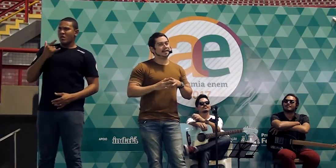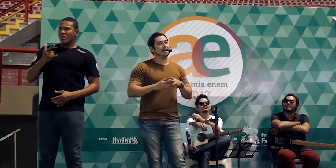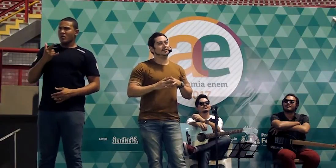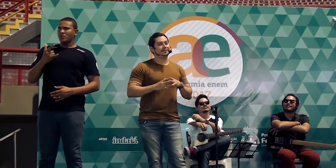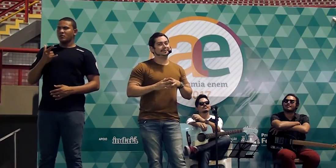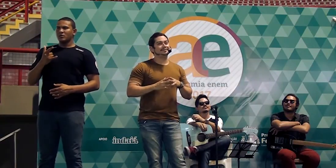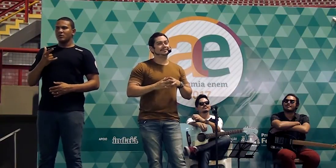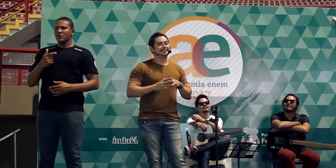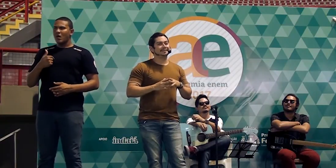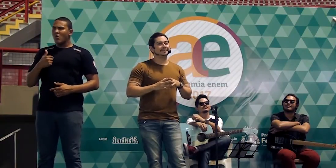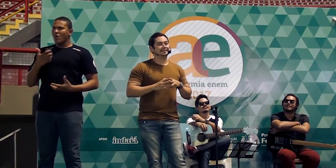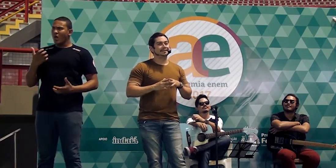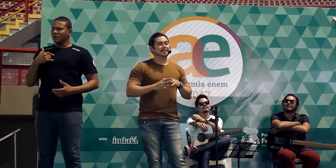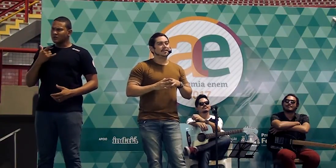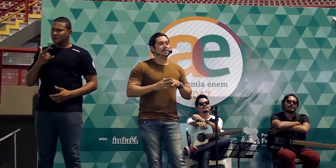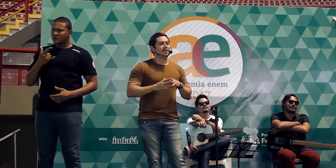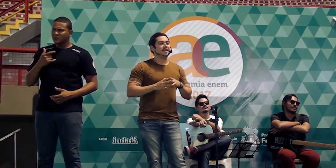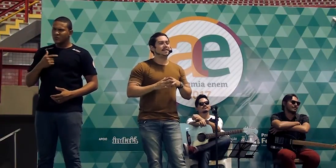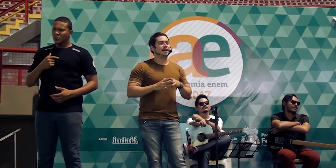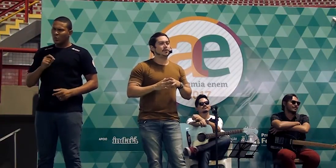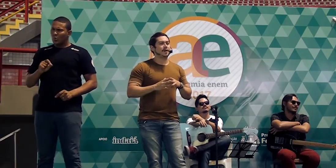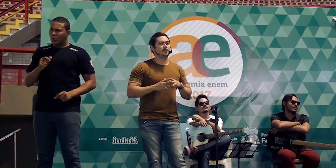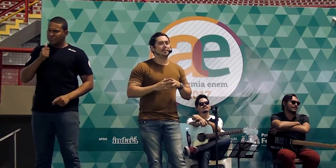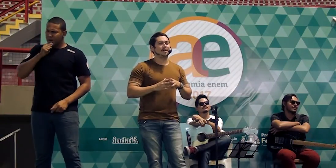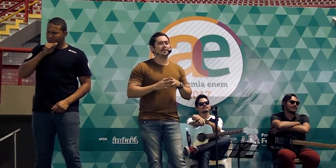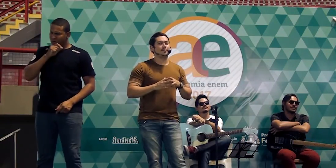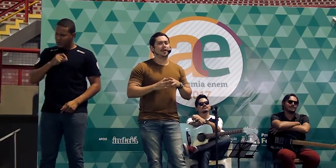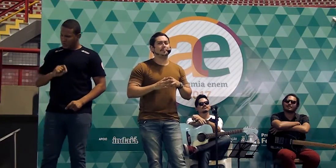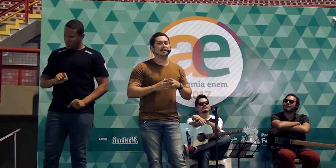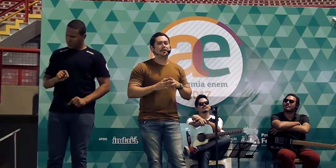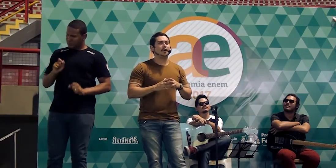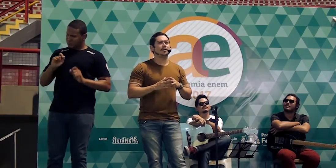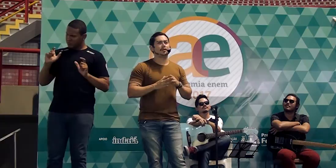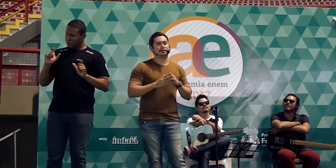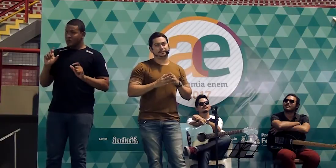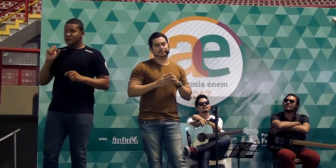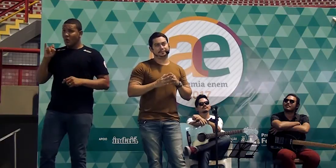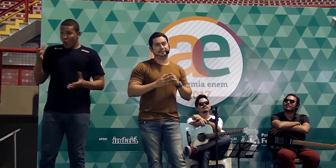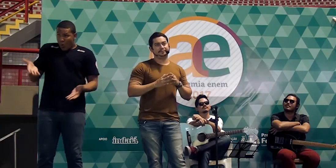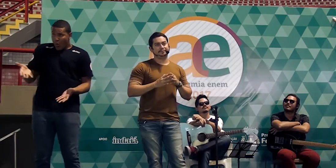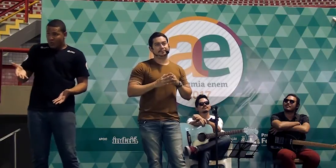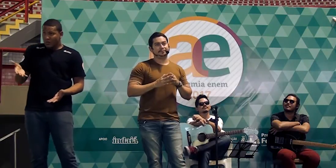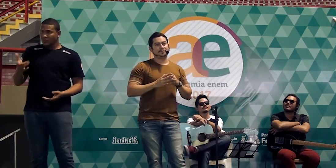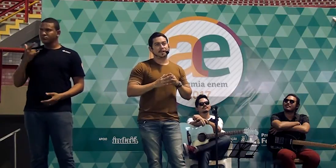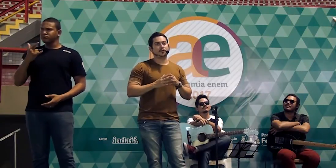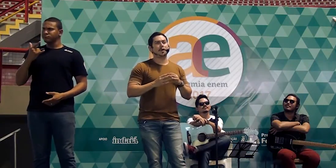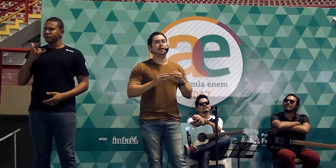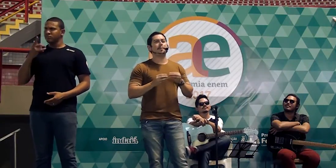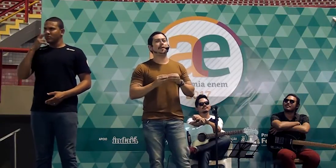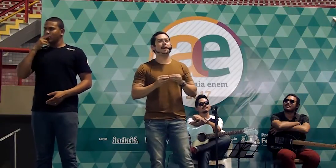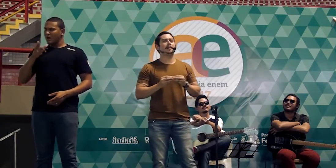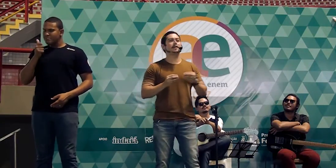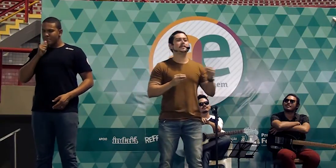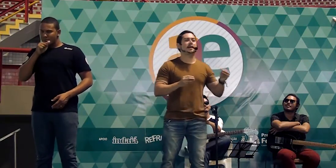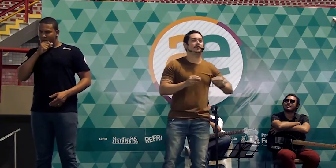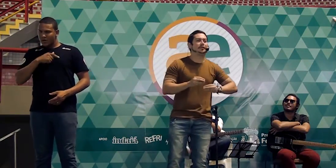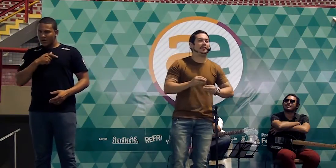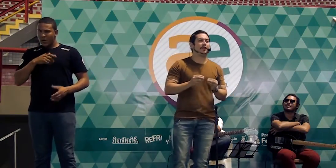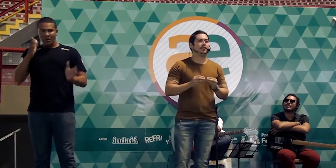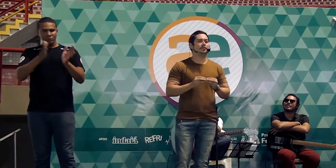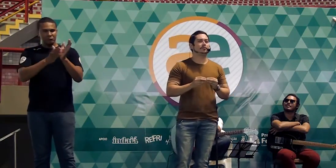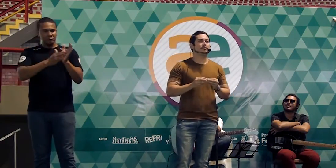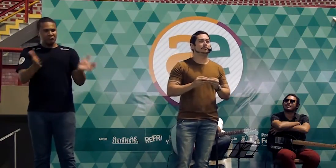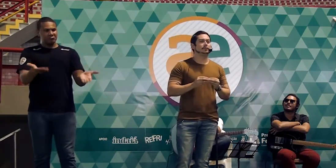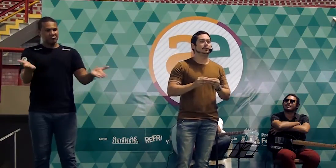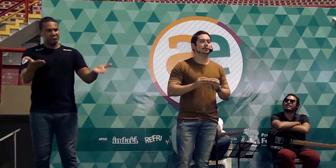era pesado. Se você disser hoje para sua mãe que você vai botar uma banda de rock, a sua mãe é a primeira que lhe inscreve no